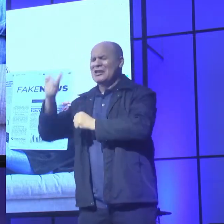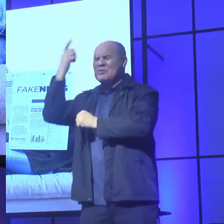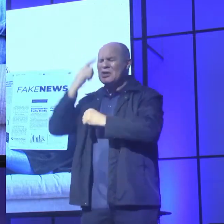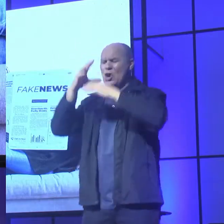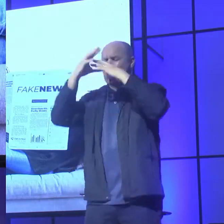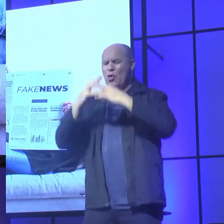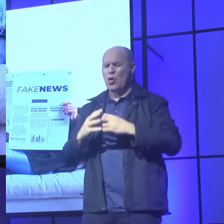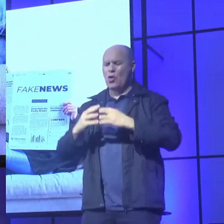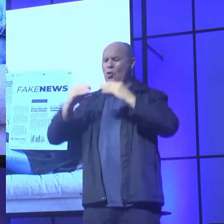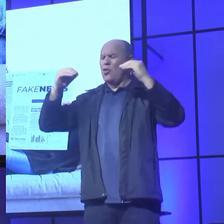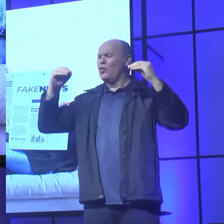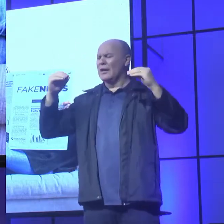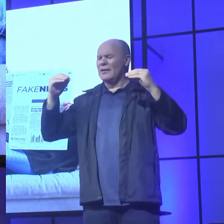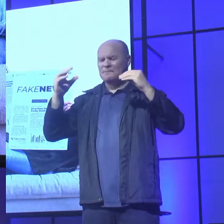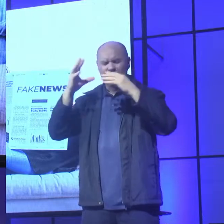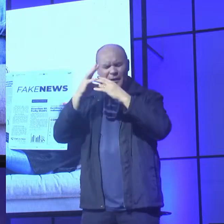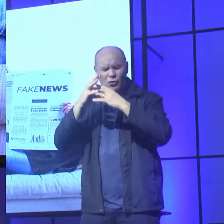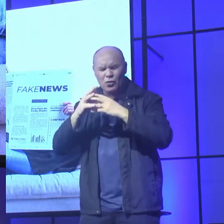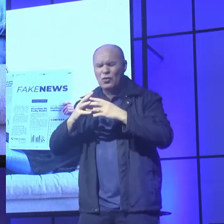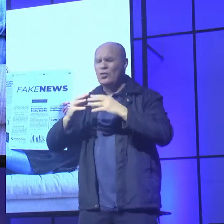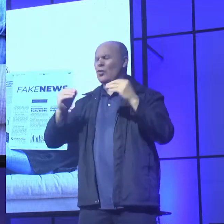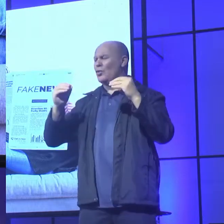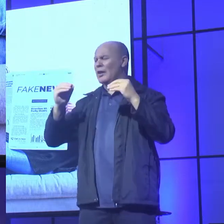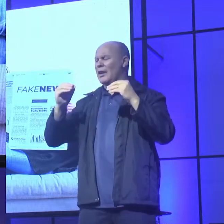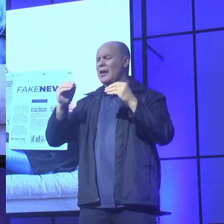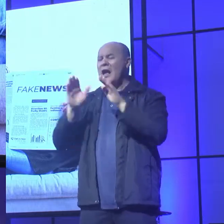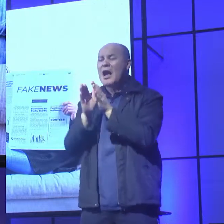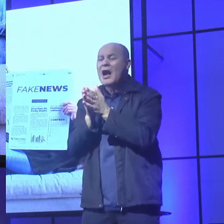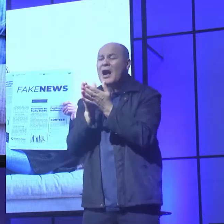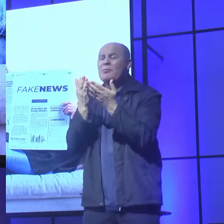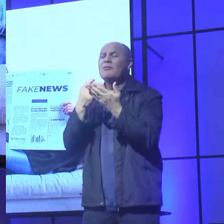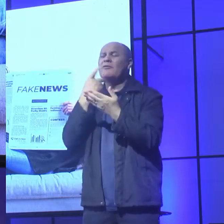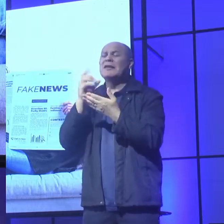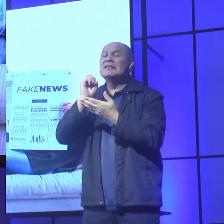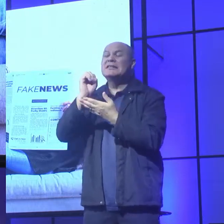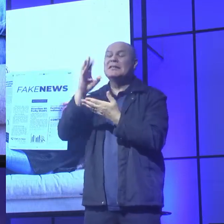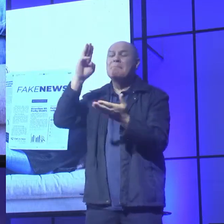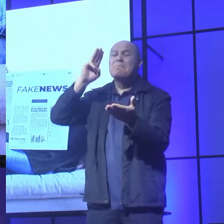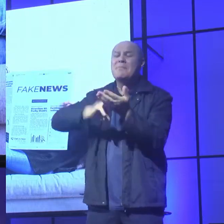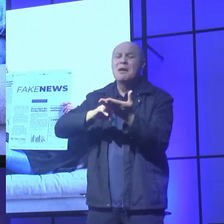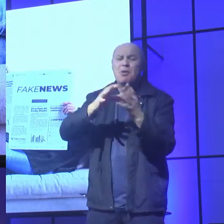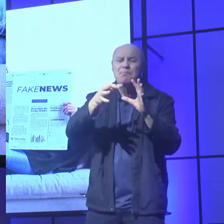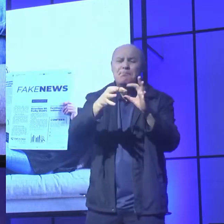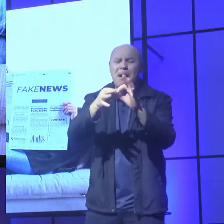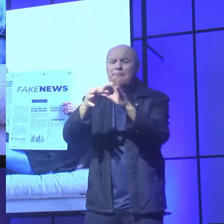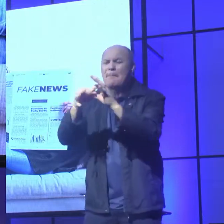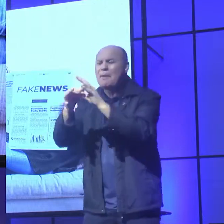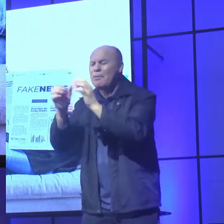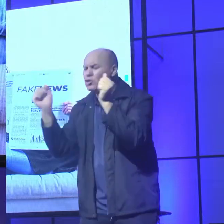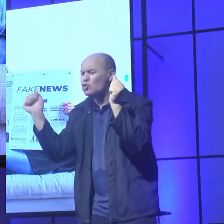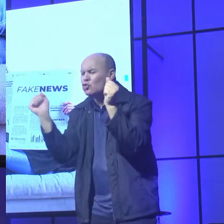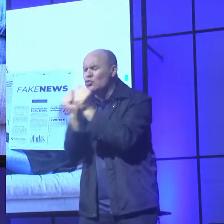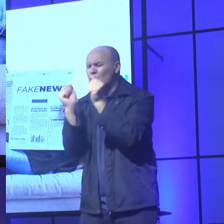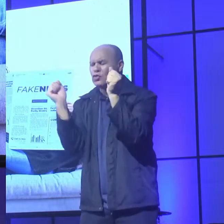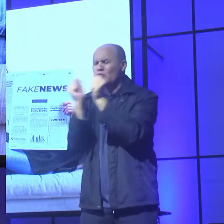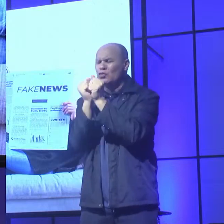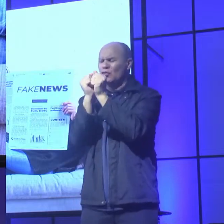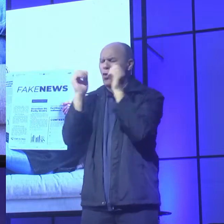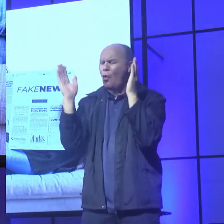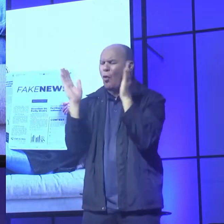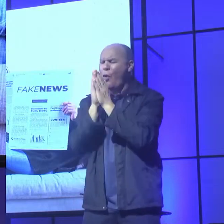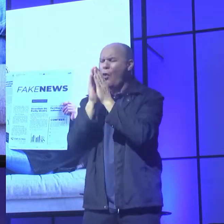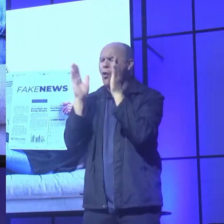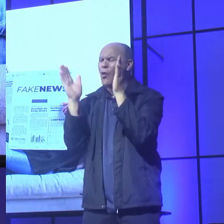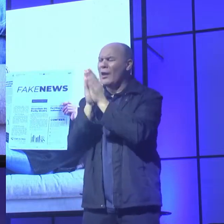só coração, concordássemos nessa terra, seria a resposta no céu. Então, no nome de Jesus, faz um milagre sobre a